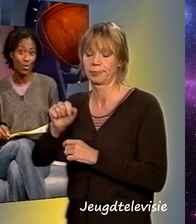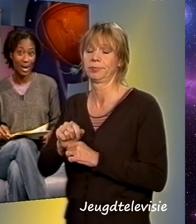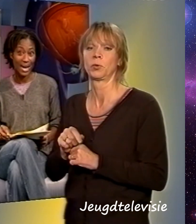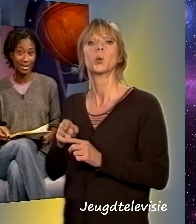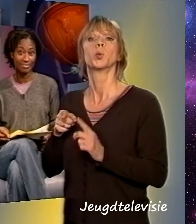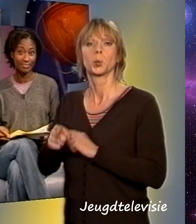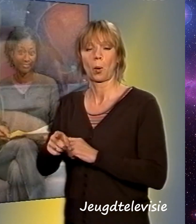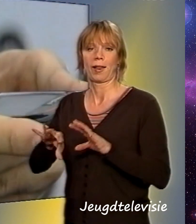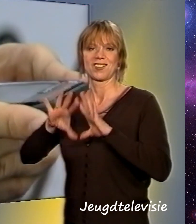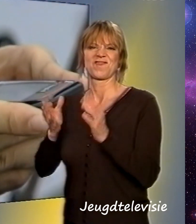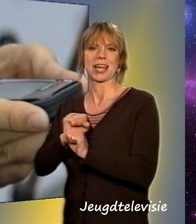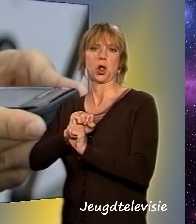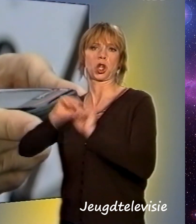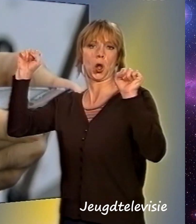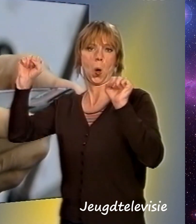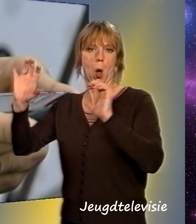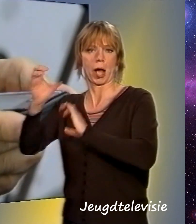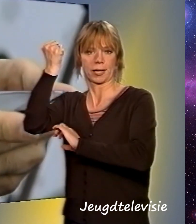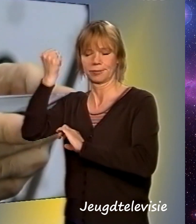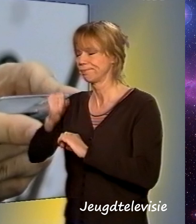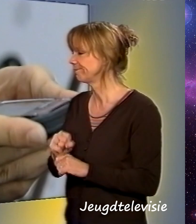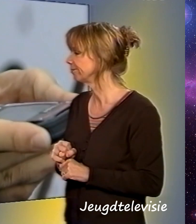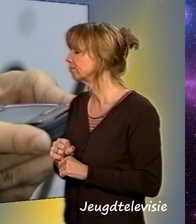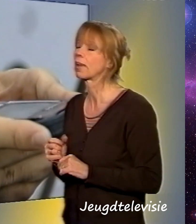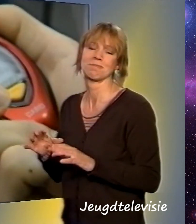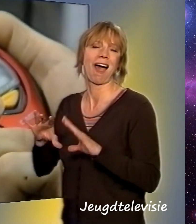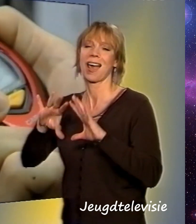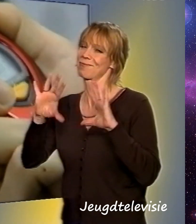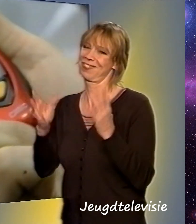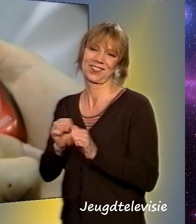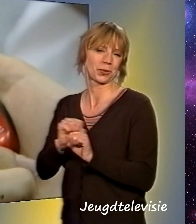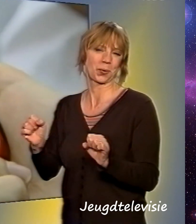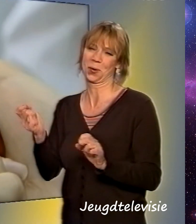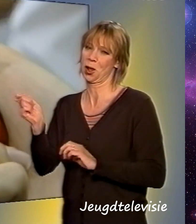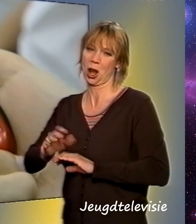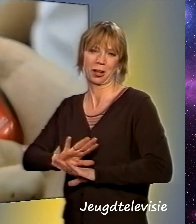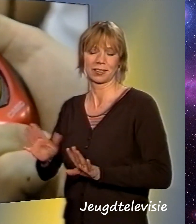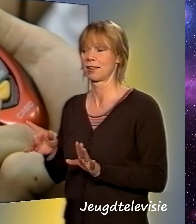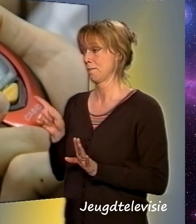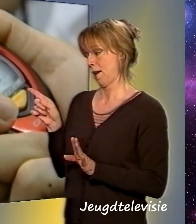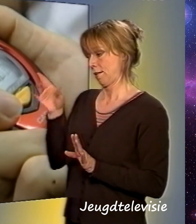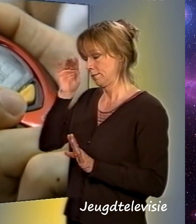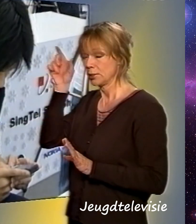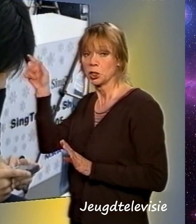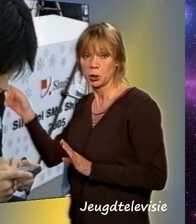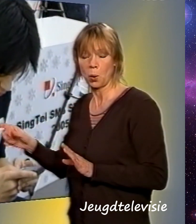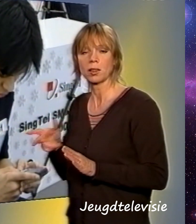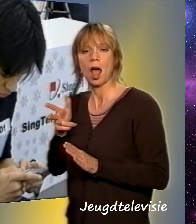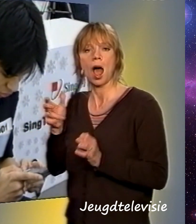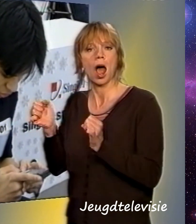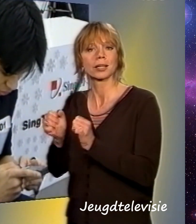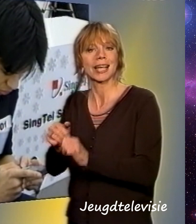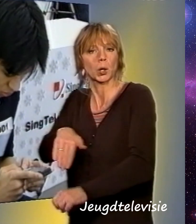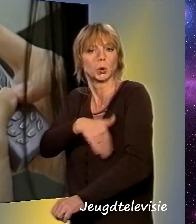wereldrecord halen een wereldrecord is het niet geworden maar hij is wel sms kampioen van dit jaar deze 18-jarige